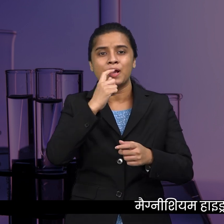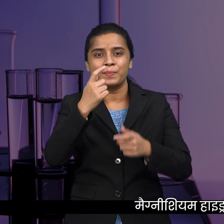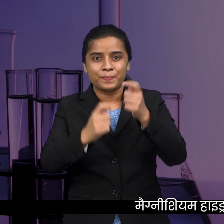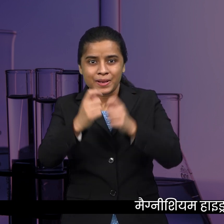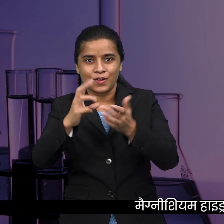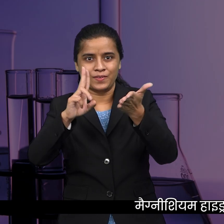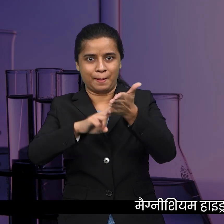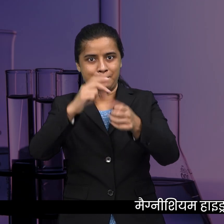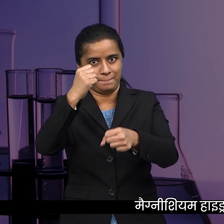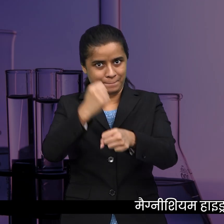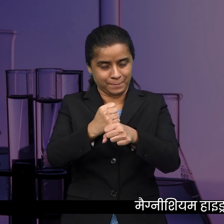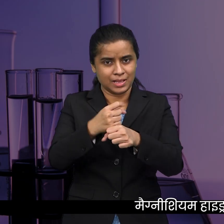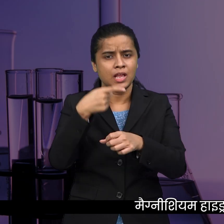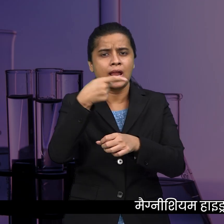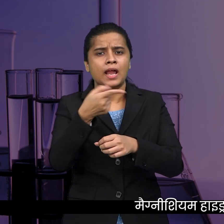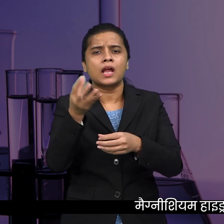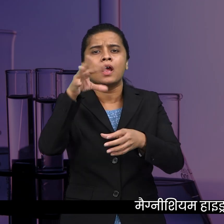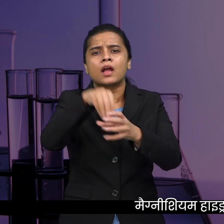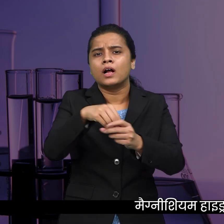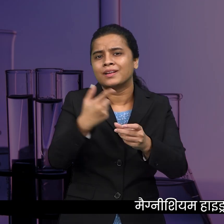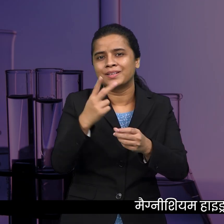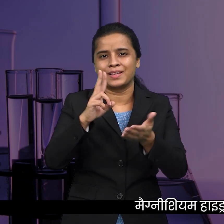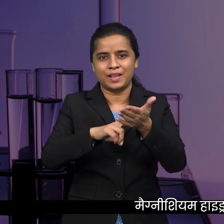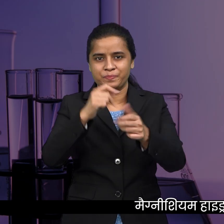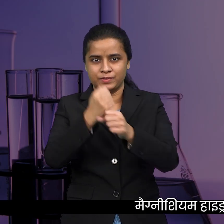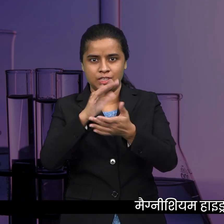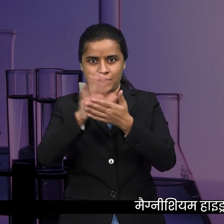का दूध लेते हैं।